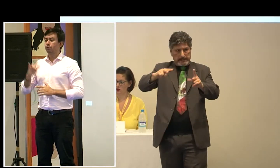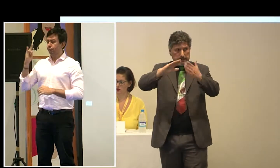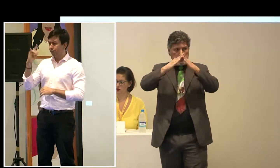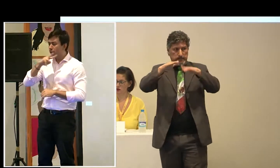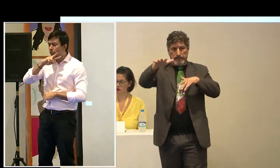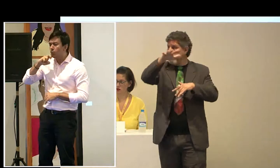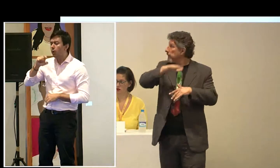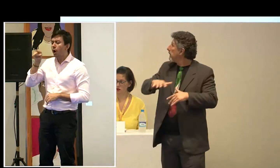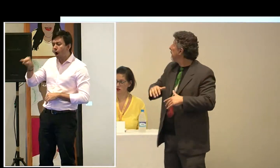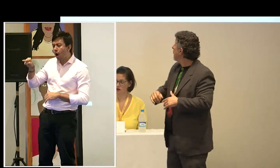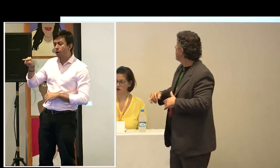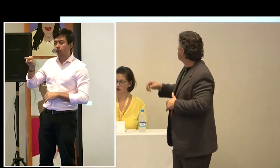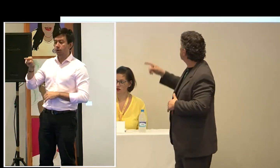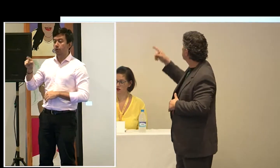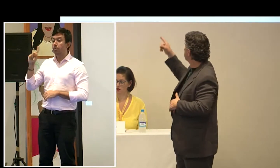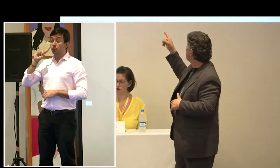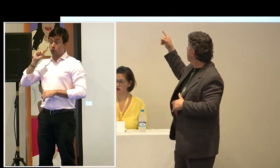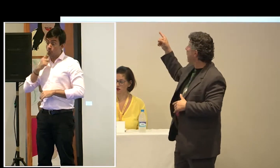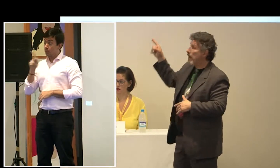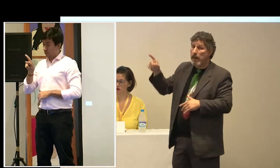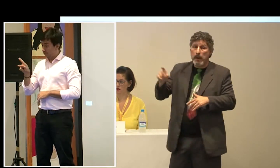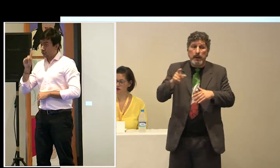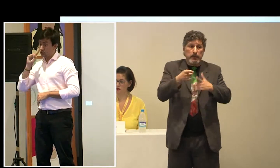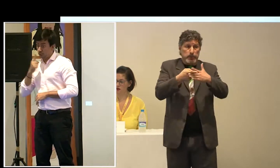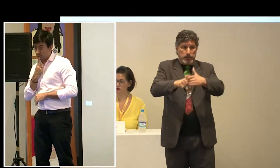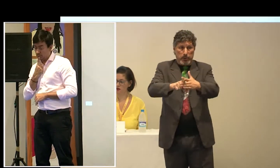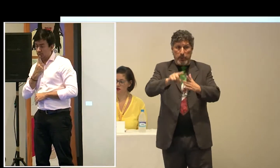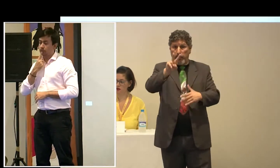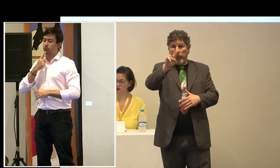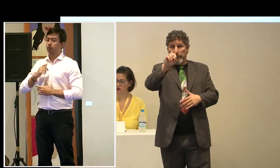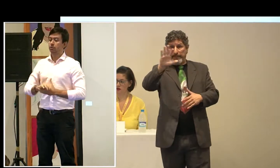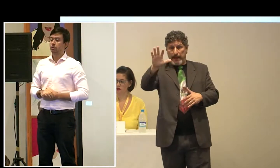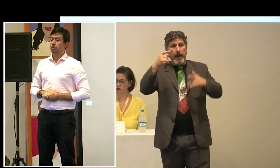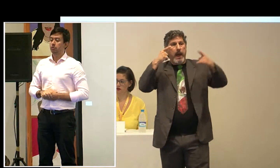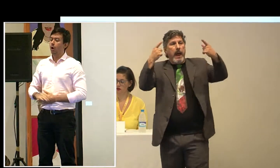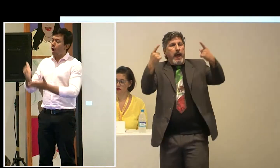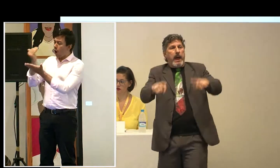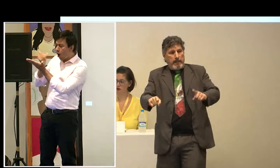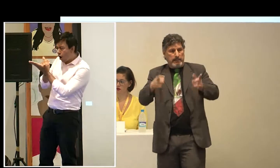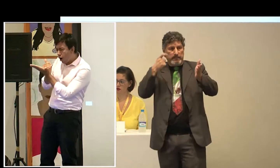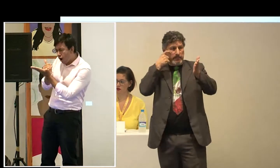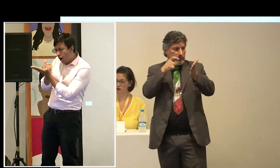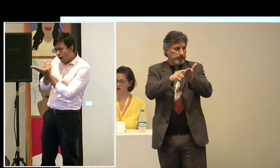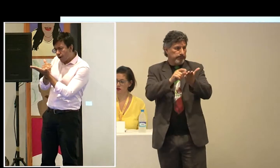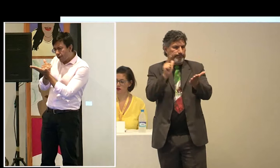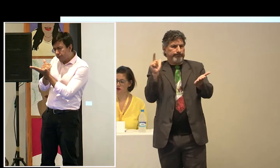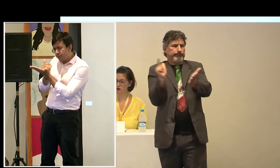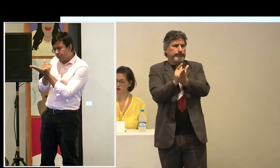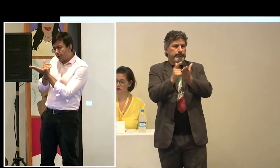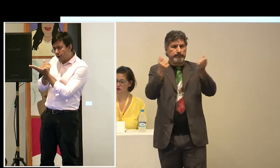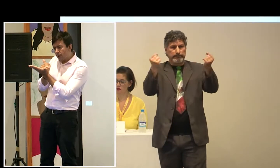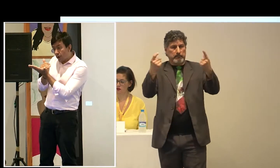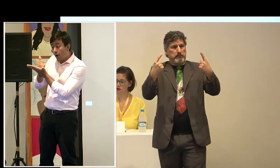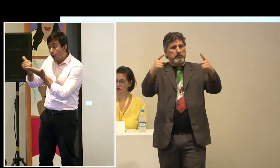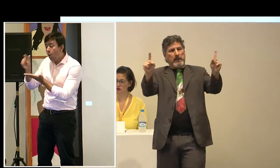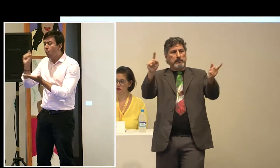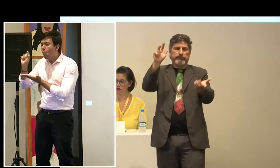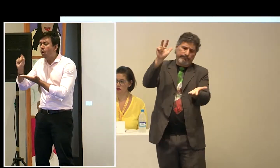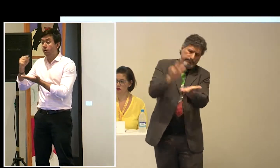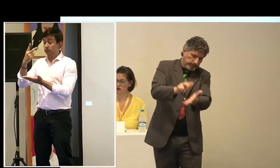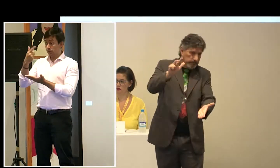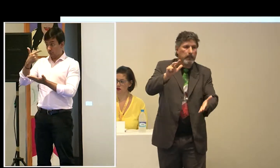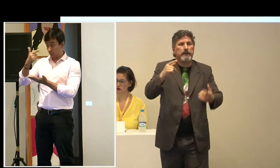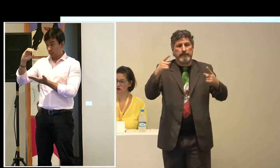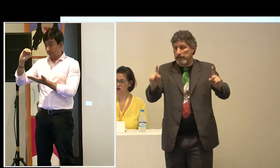Através de UE e desse presidente mexicano, nós contamos a história da comunidade